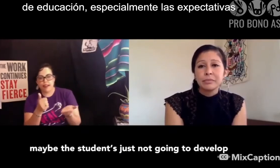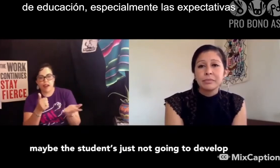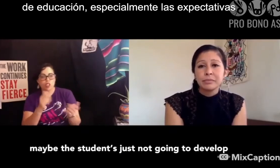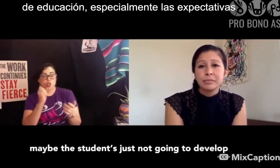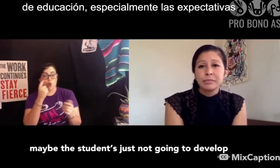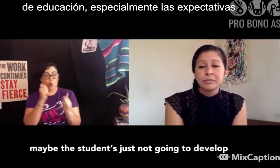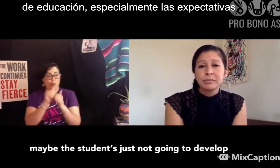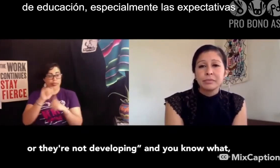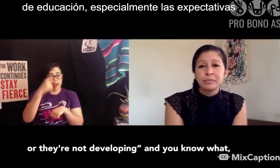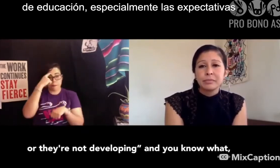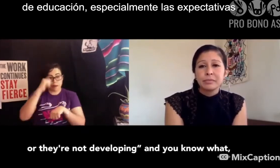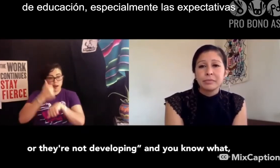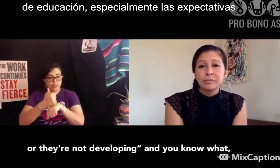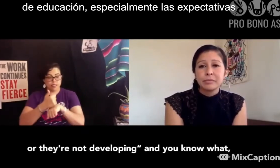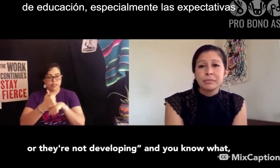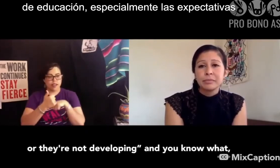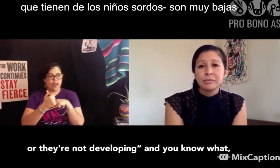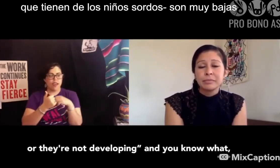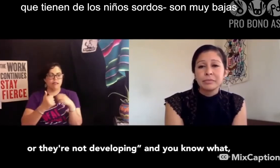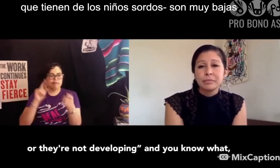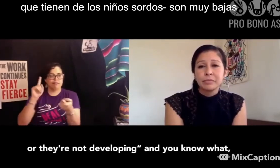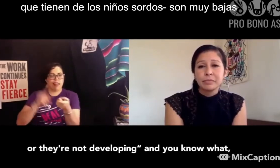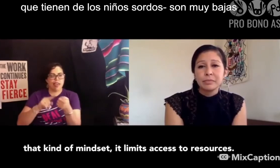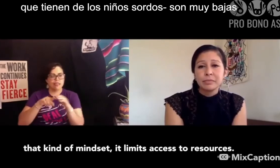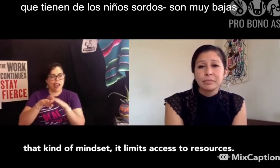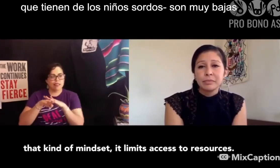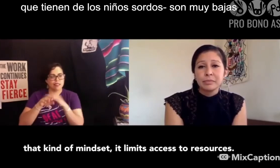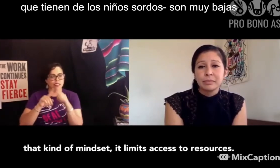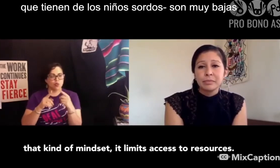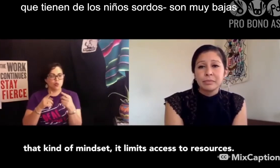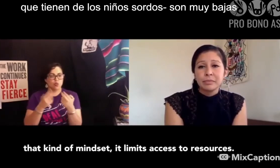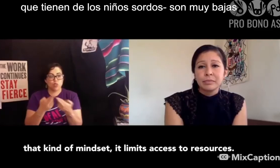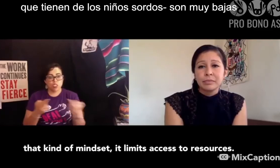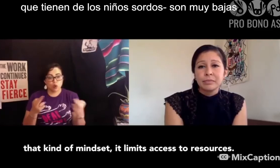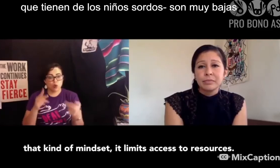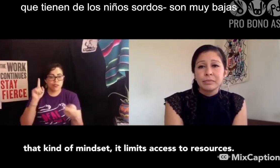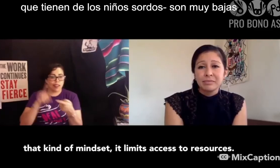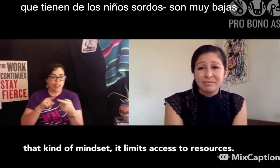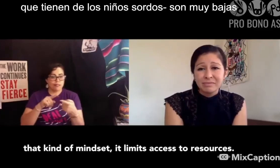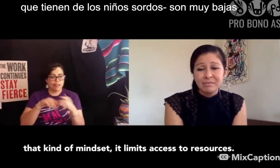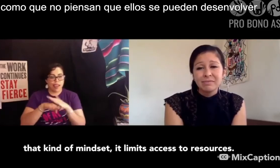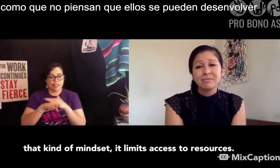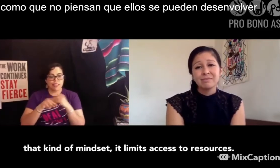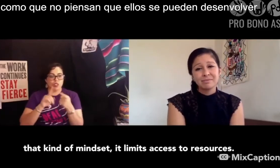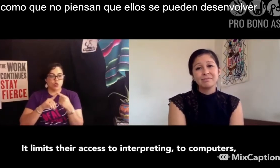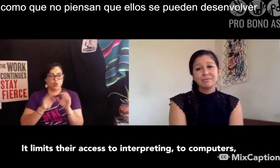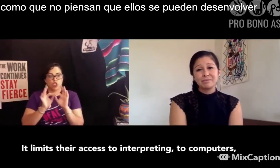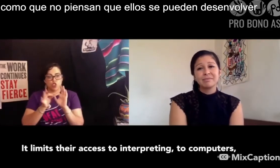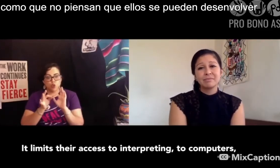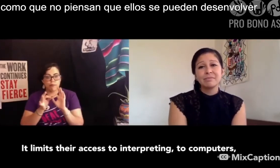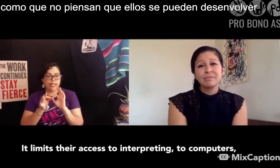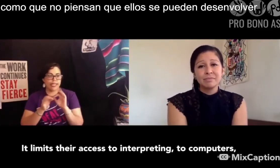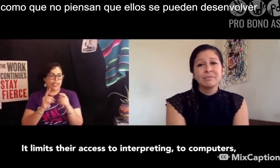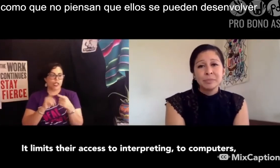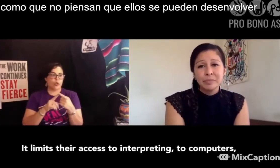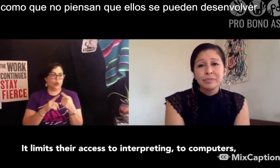educación, especialmente las expectativas que tienen de los niños sordos. Son muy bajas, como que no piensan